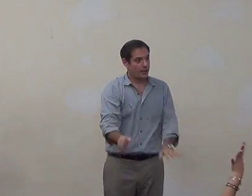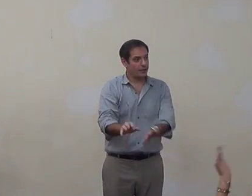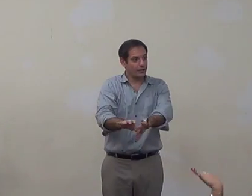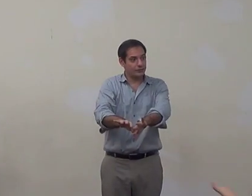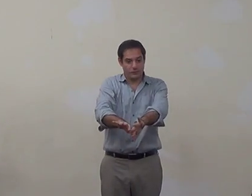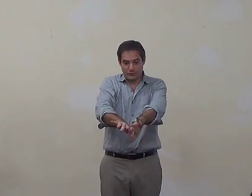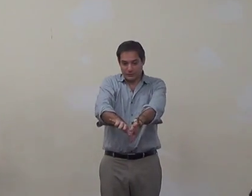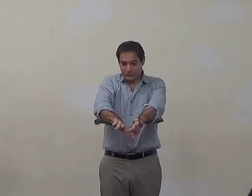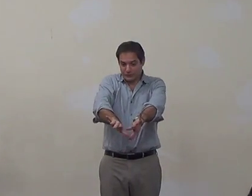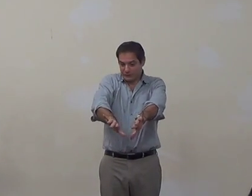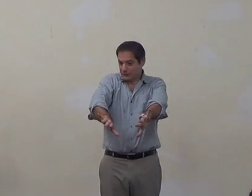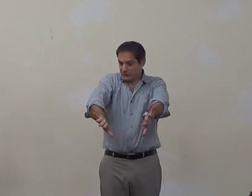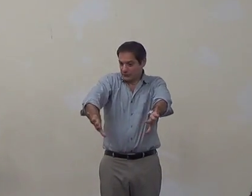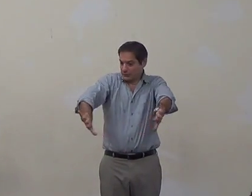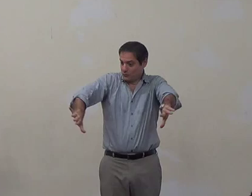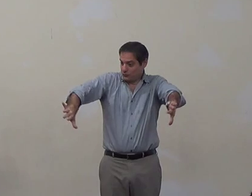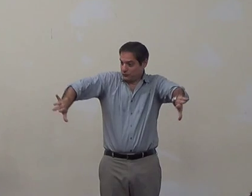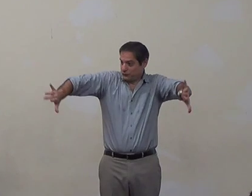¿Verdad? ¿Y qué hizo?